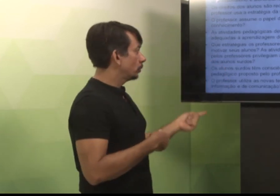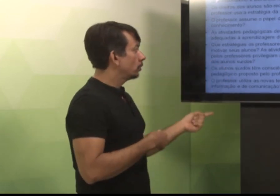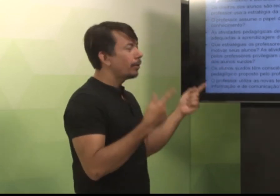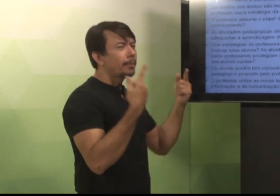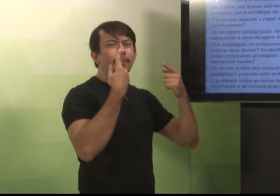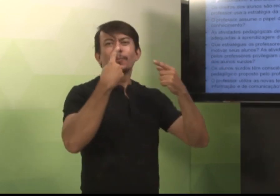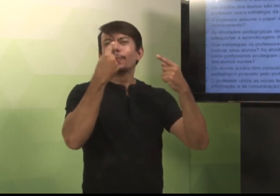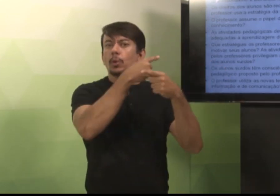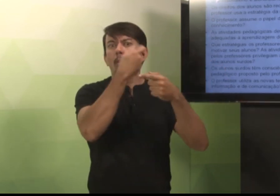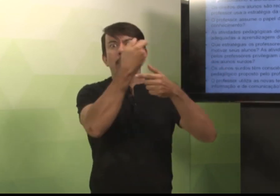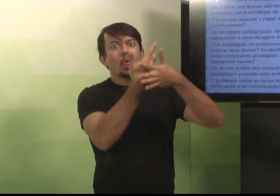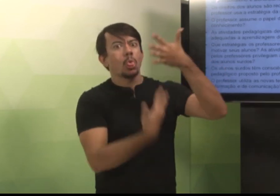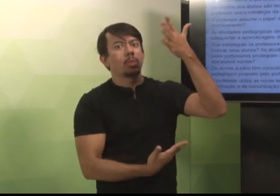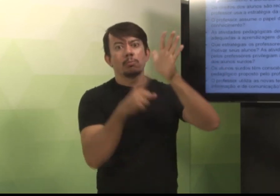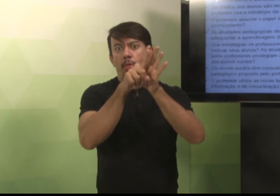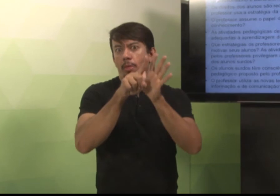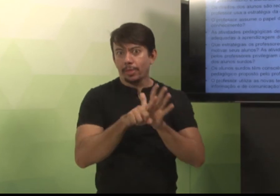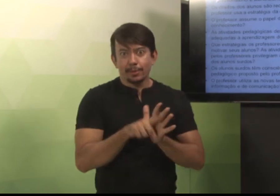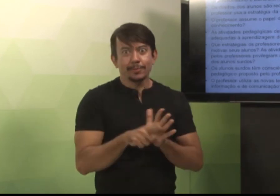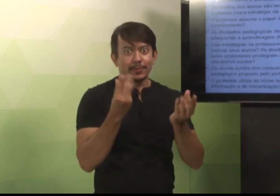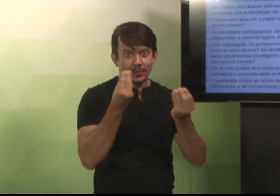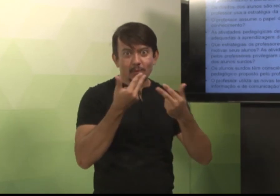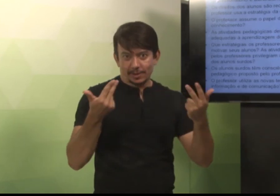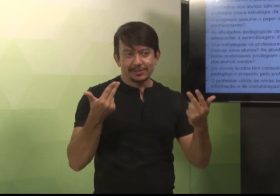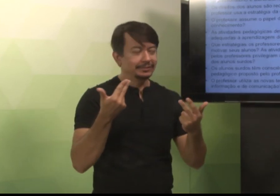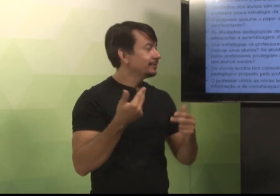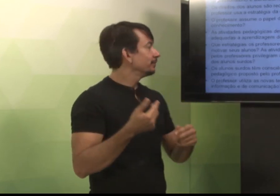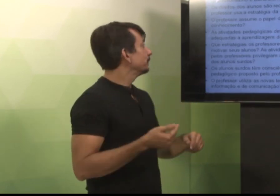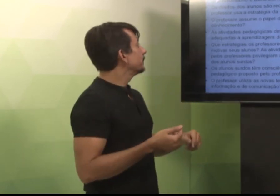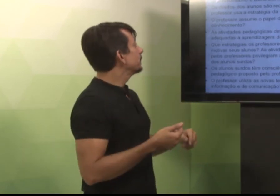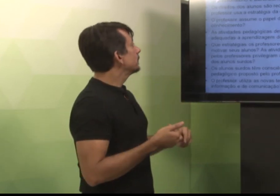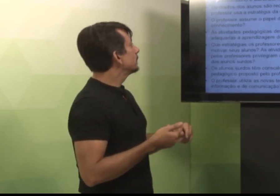perguntar para um ouvinte, para que ele explique para você sobre essas perguntas, ok?